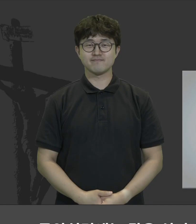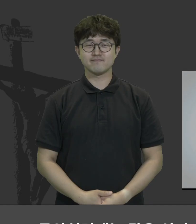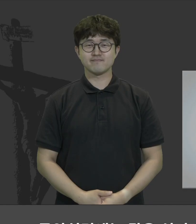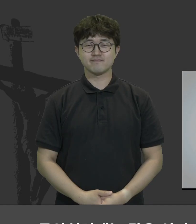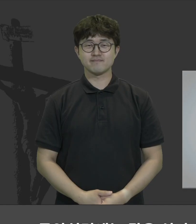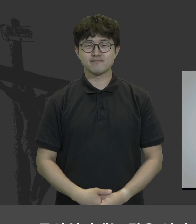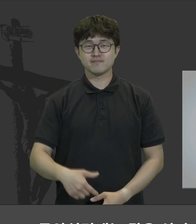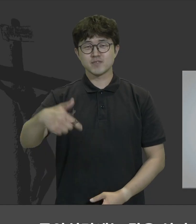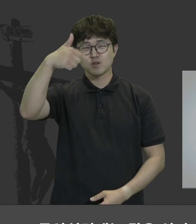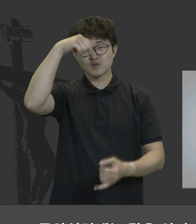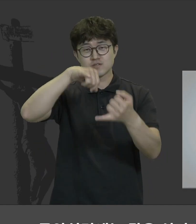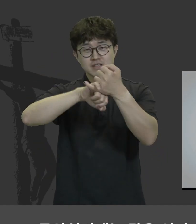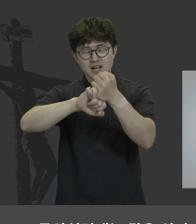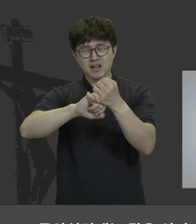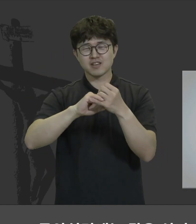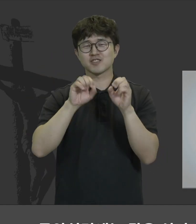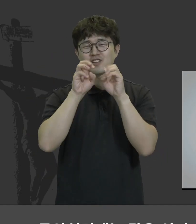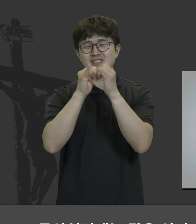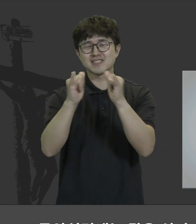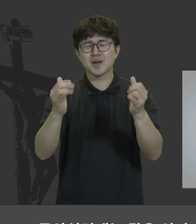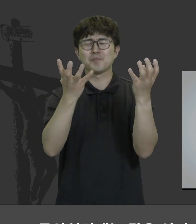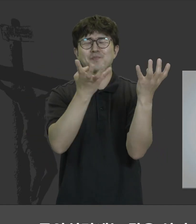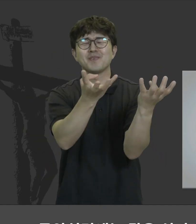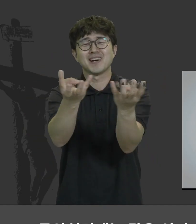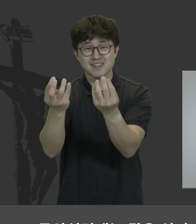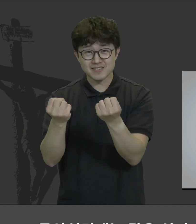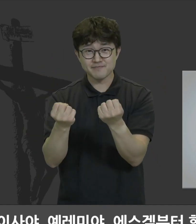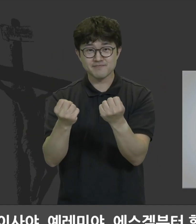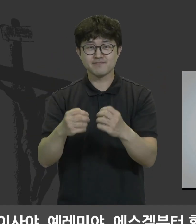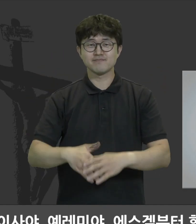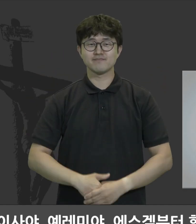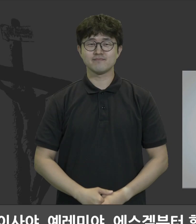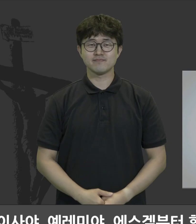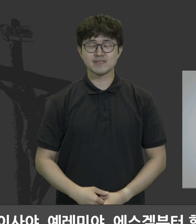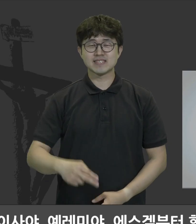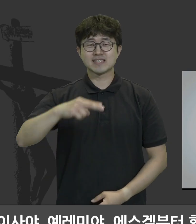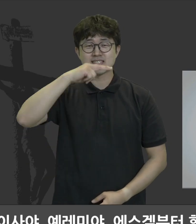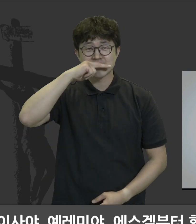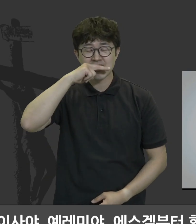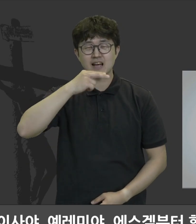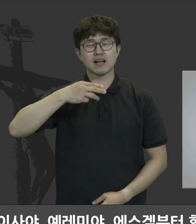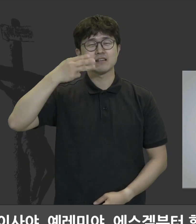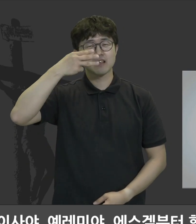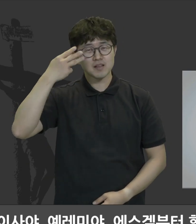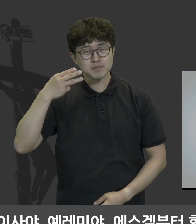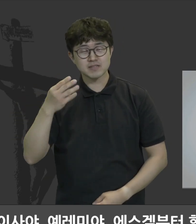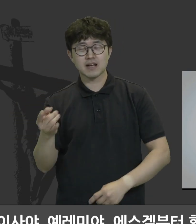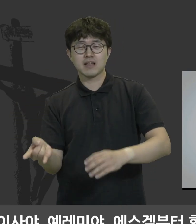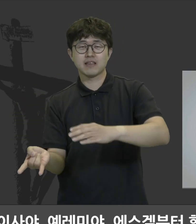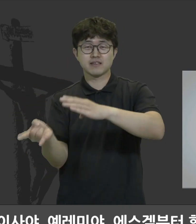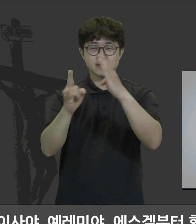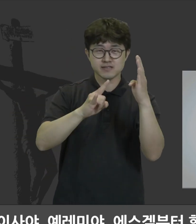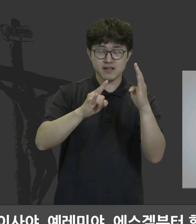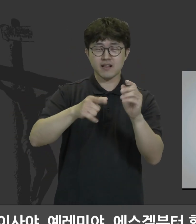구약 성경에는 많은 선지자들이 등장합니다. 이사야, 예레미야, 에스겔부터 학개,